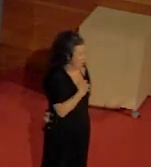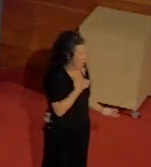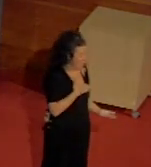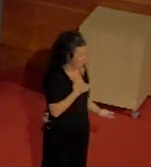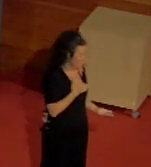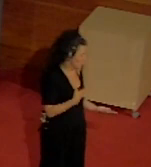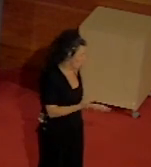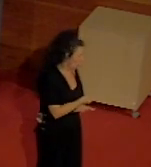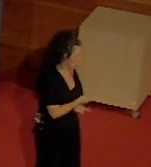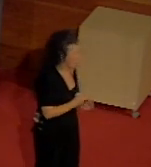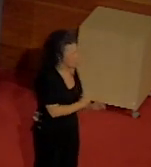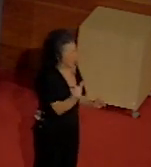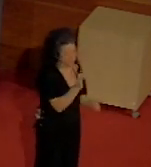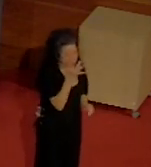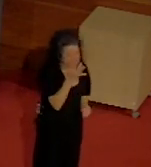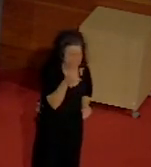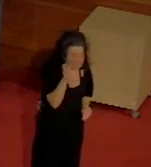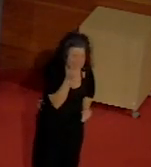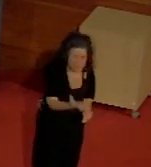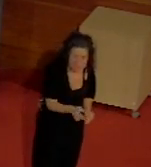Hola, buenas tardes. ¿Se me oye?